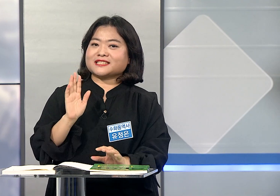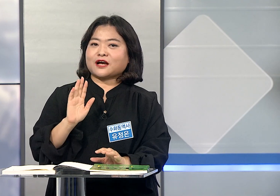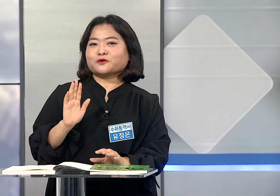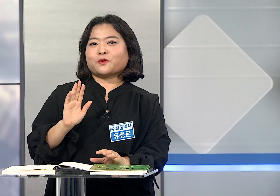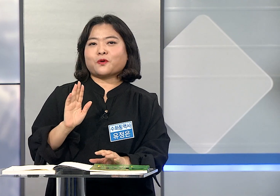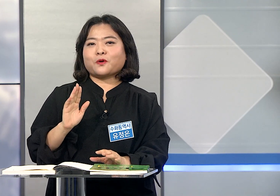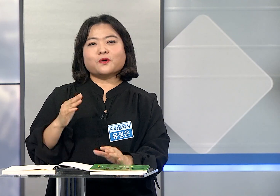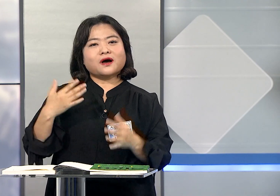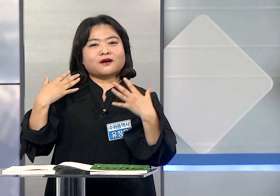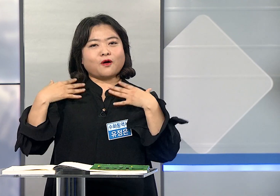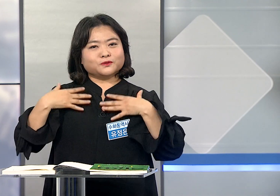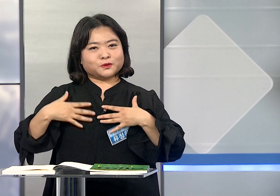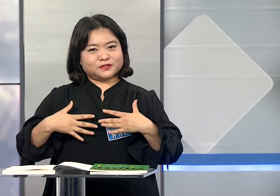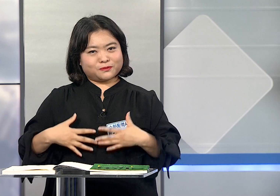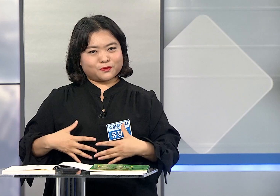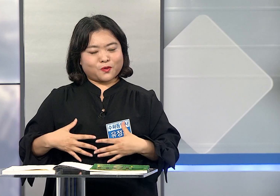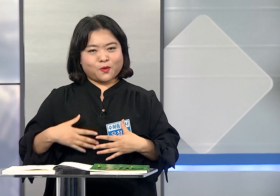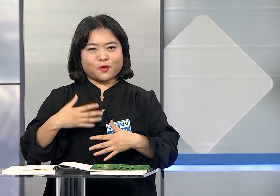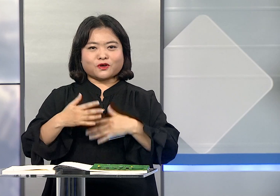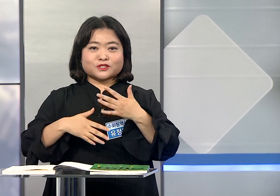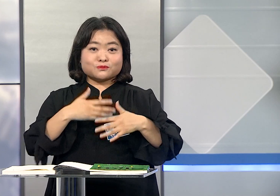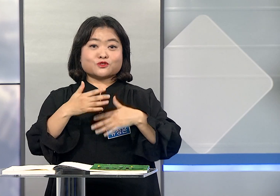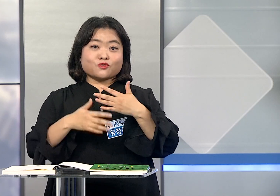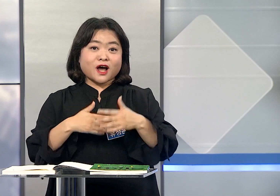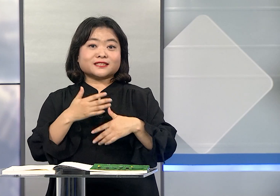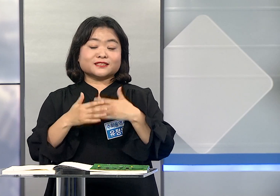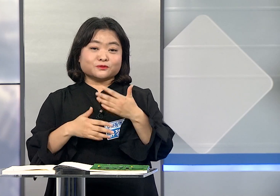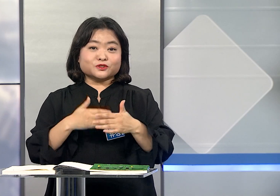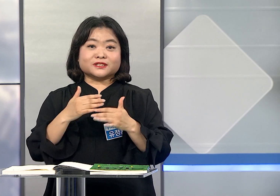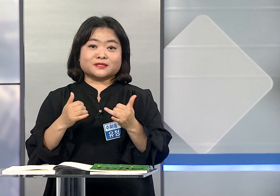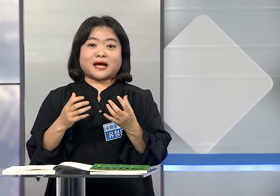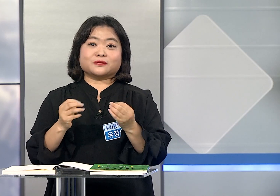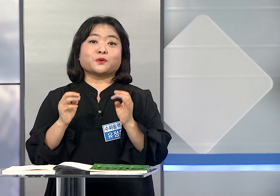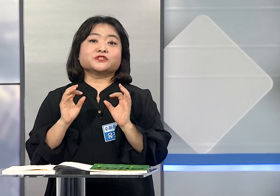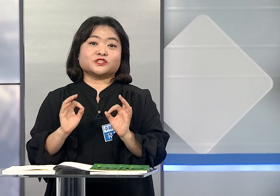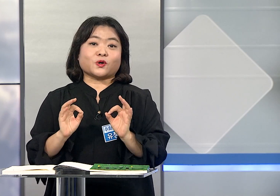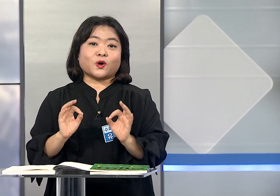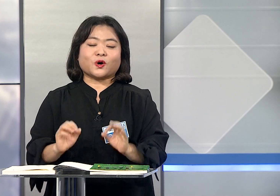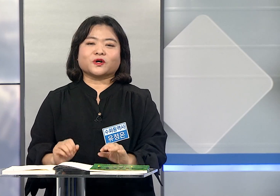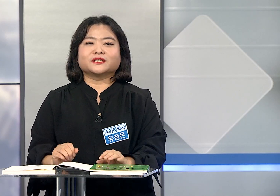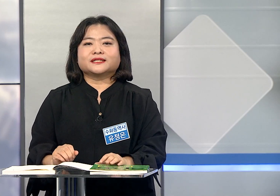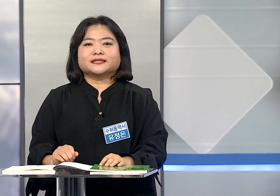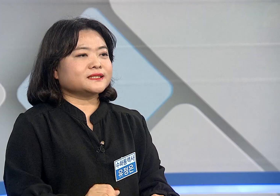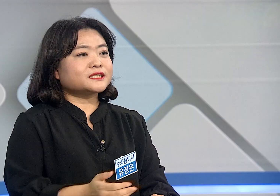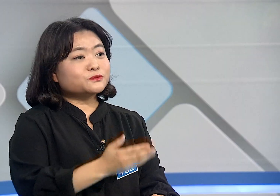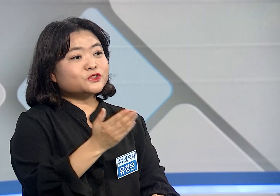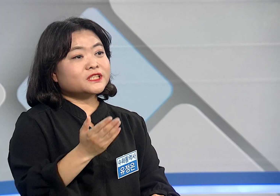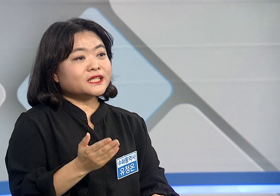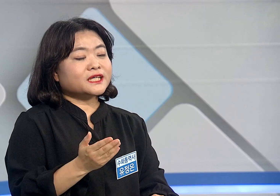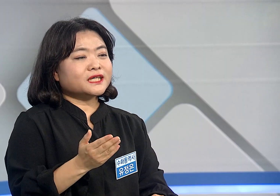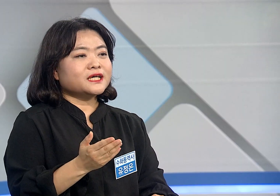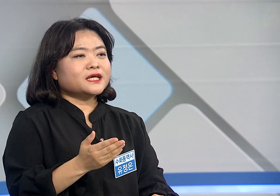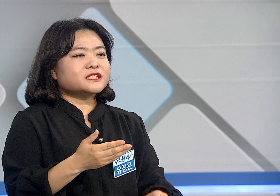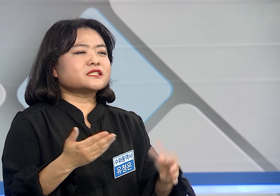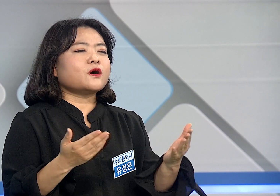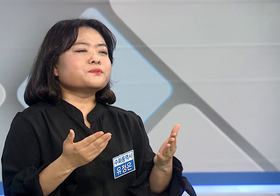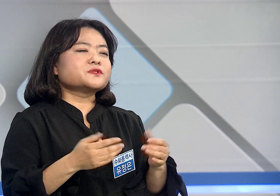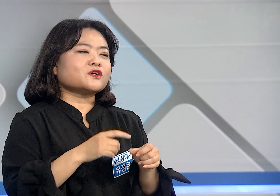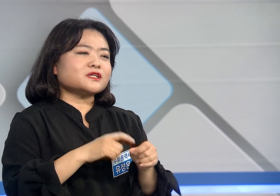마스크도 끼지 않고 검은 옷을 입고 열심히 수화하시는 분들을 많이 보시죠. 이제